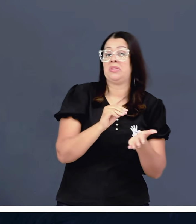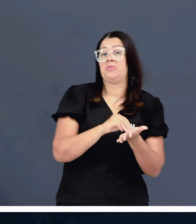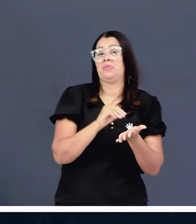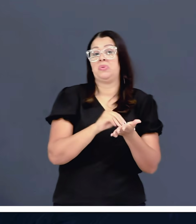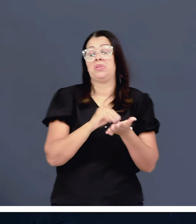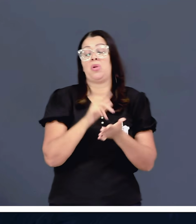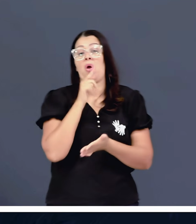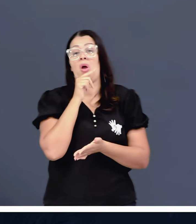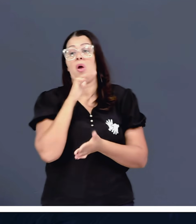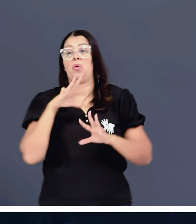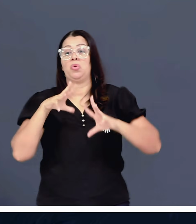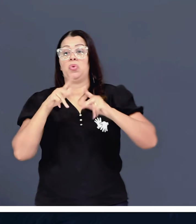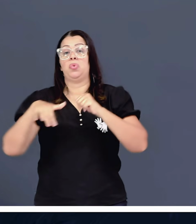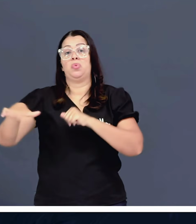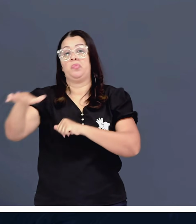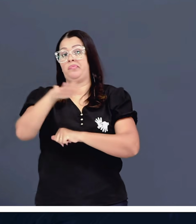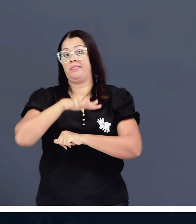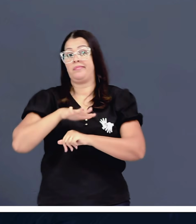água para todo lugar.